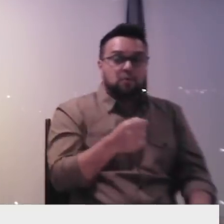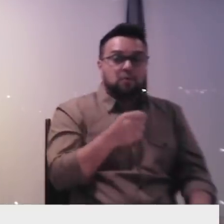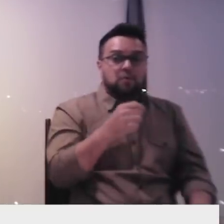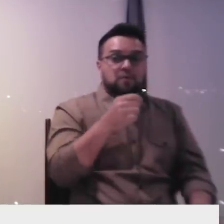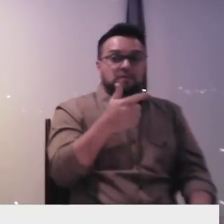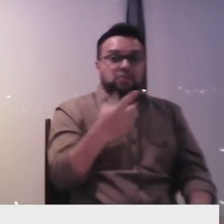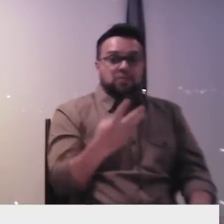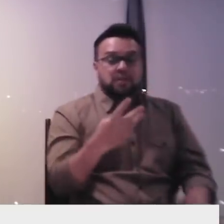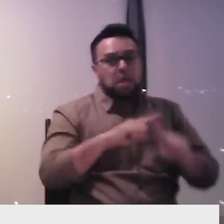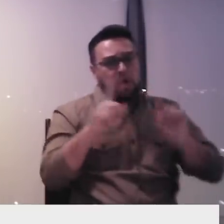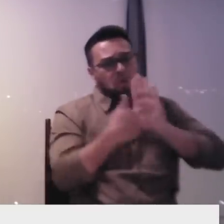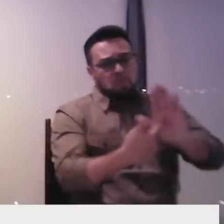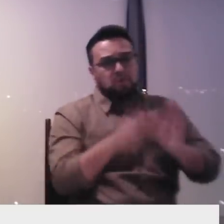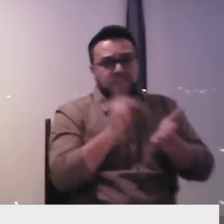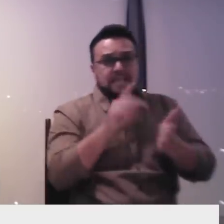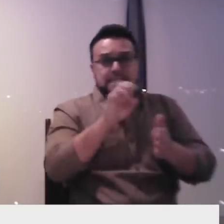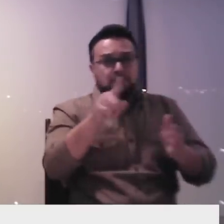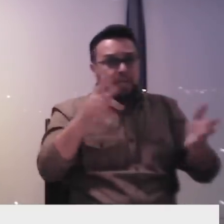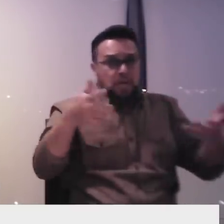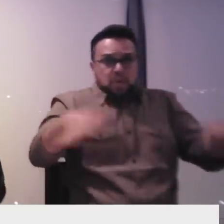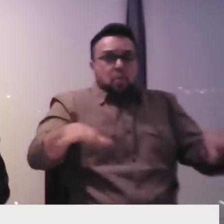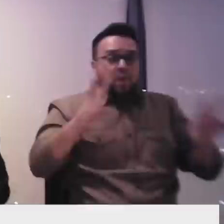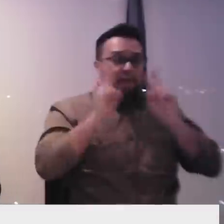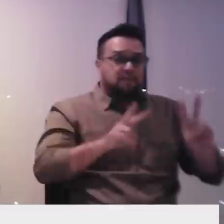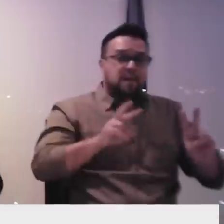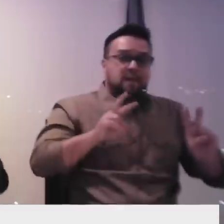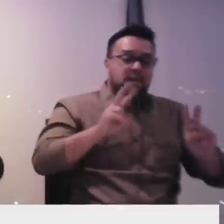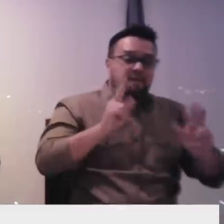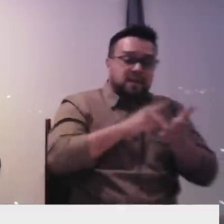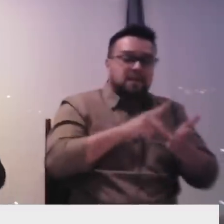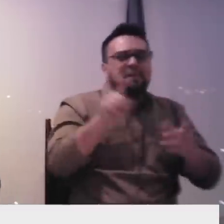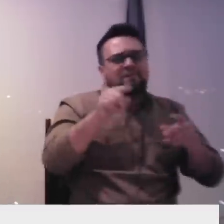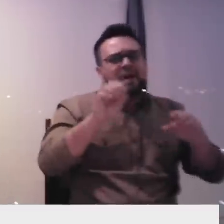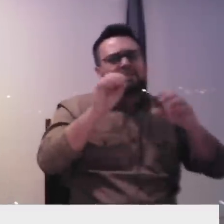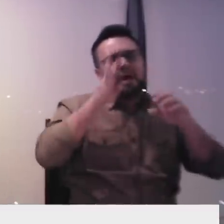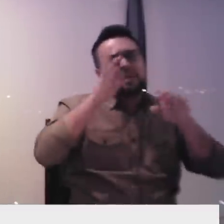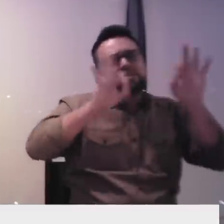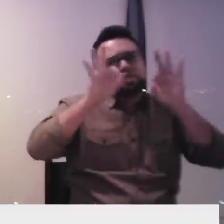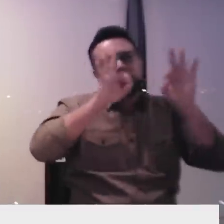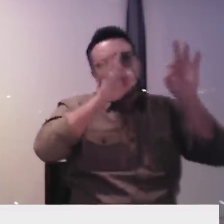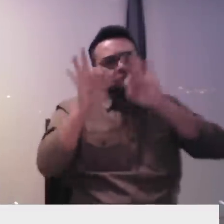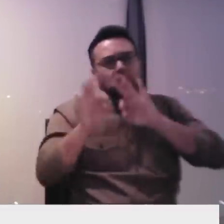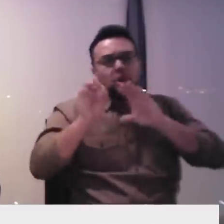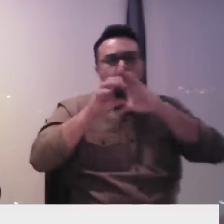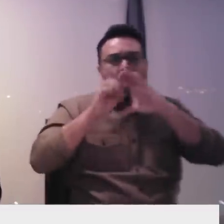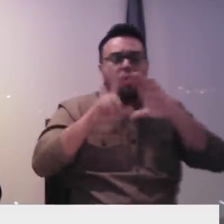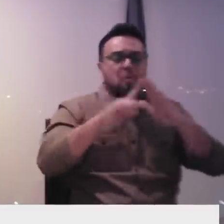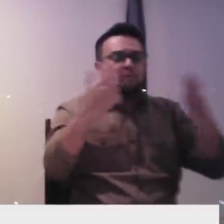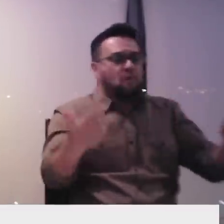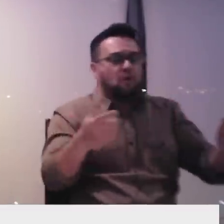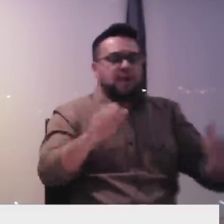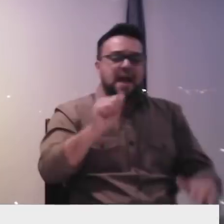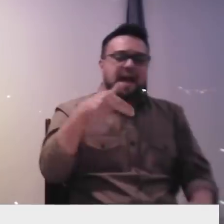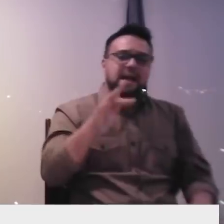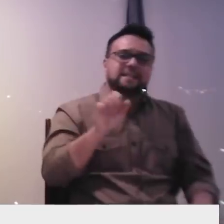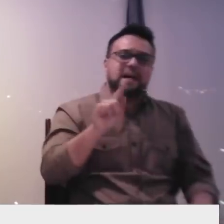a verdade. Quem não quiser ouvir a verdade, vai lá na Globo, vai ler a Folha, vai ler o Estadão, né? Vai lá no antagonista,